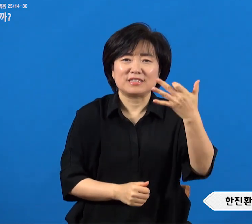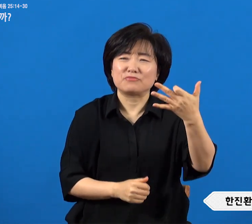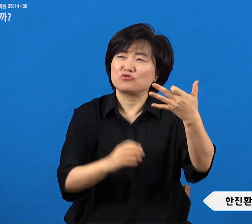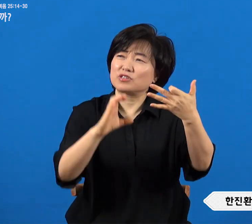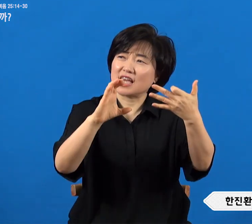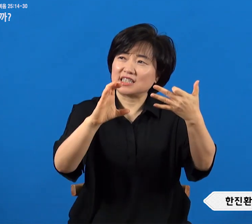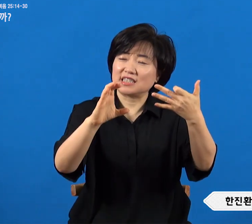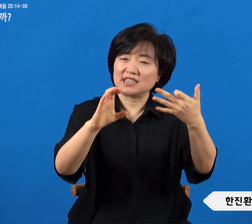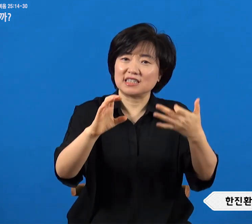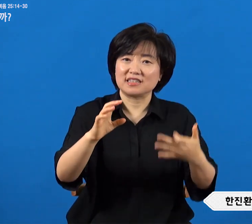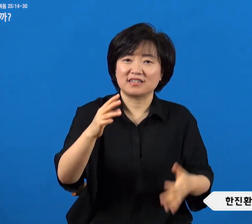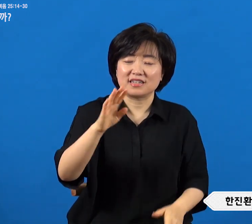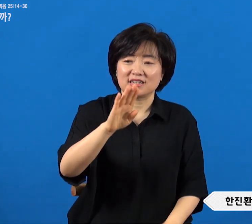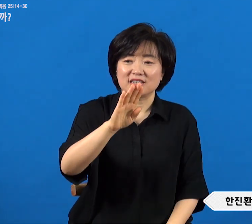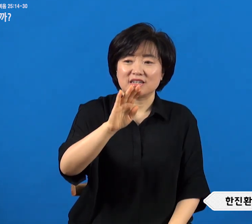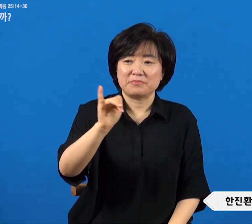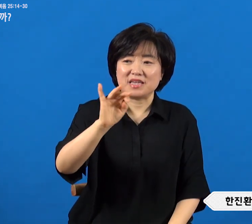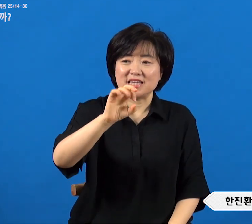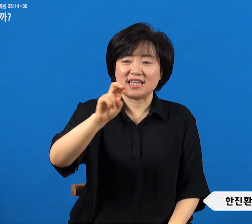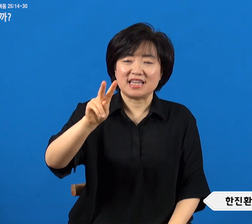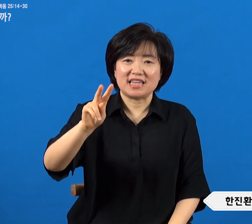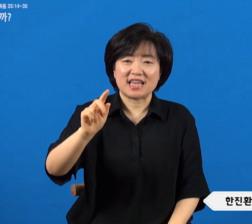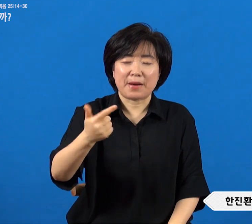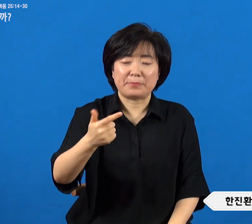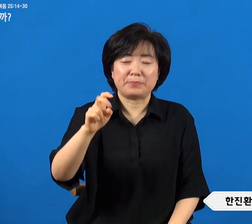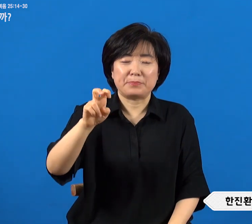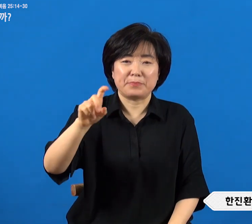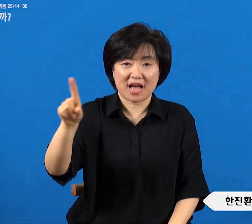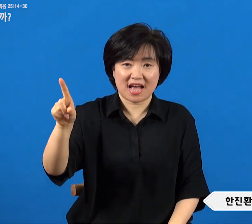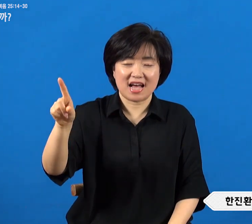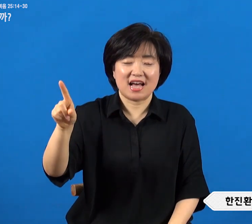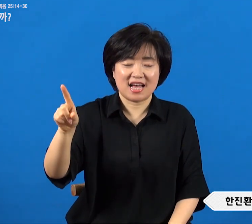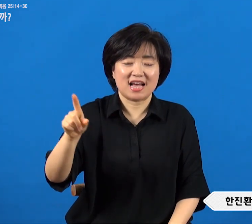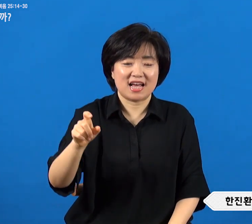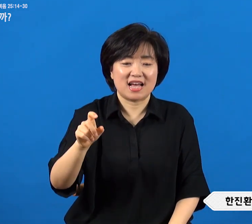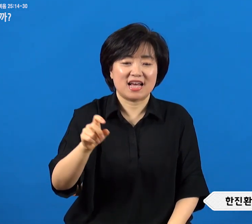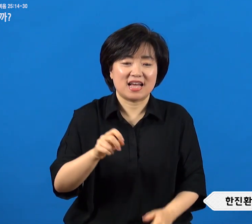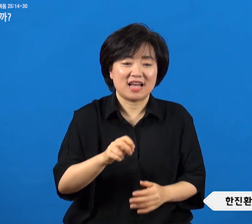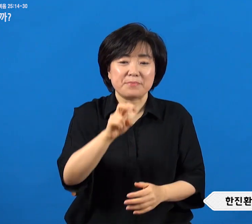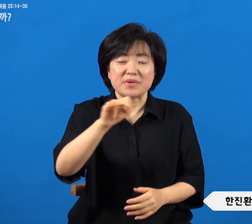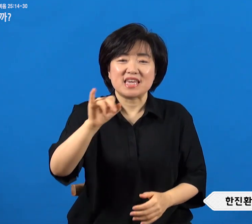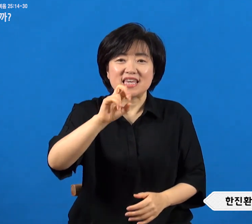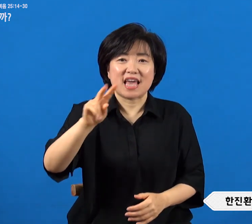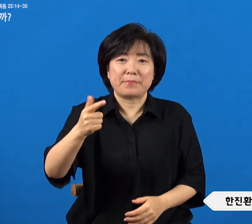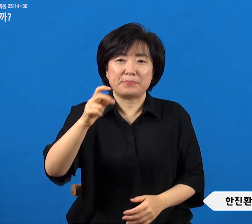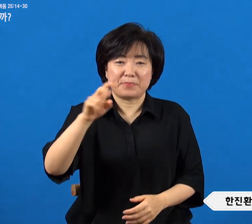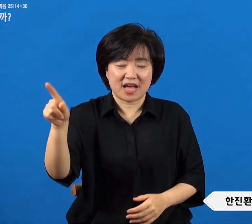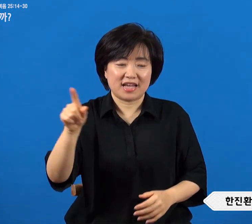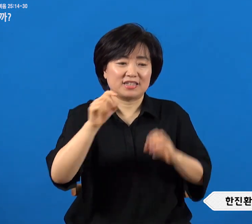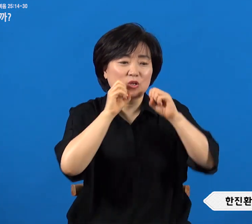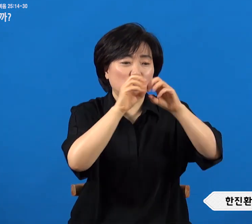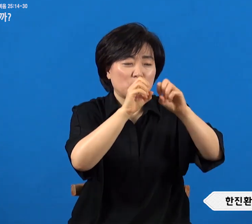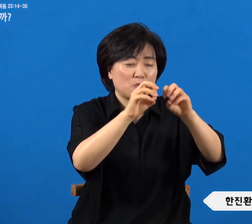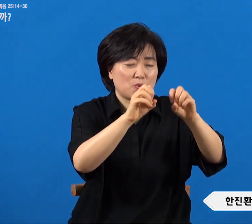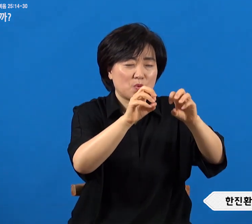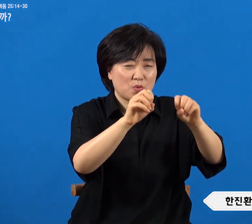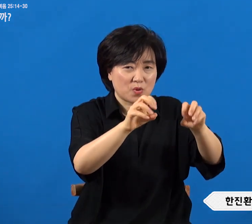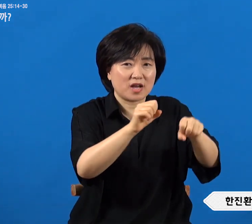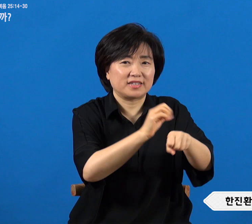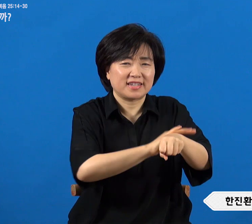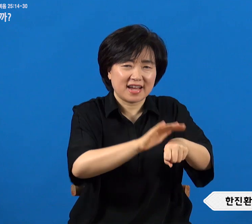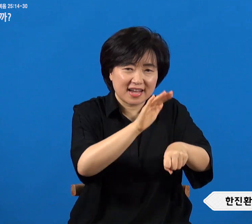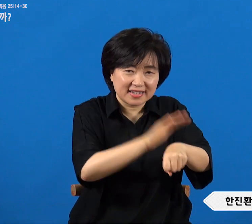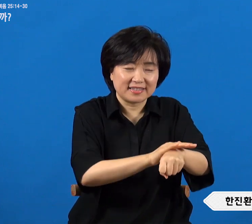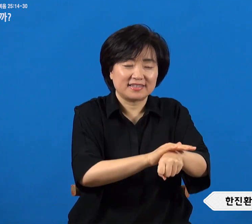19세기 미얀마 선교의 위대한 기초를 놓은 분이 아도니람 저더선 선교사입니다. 그